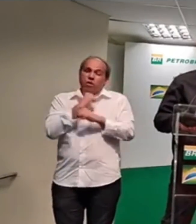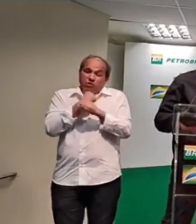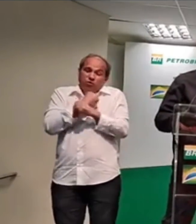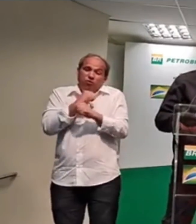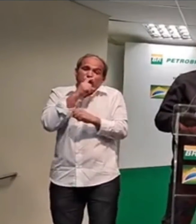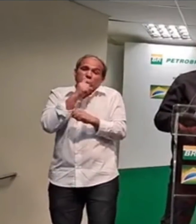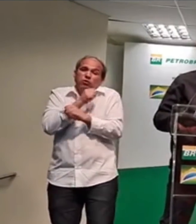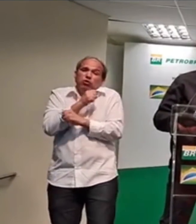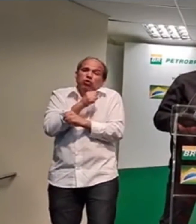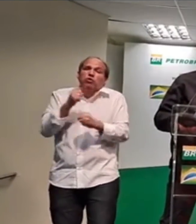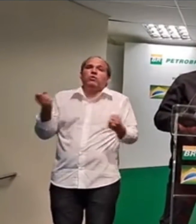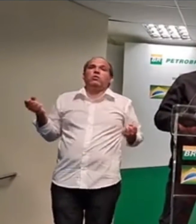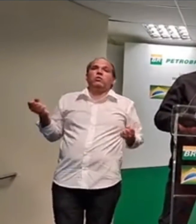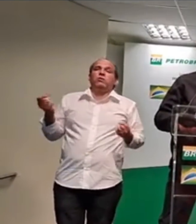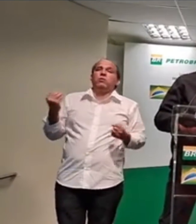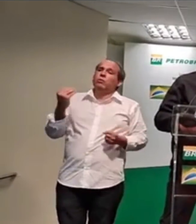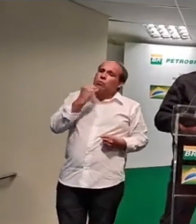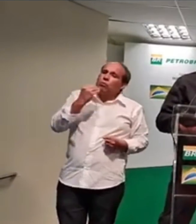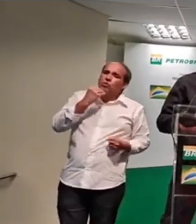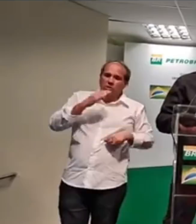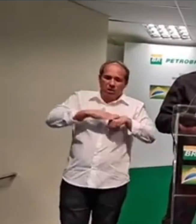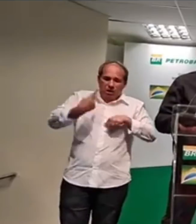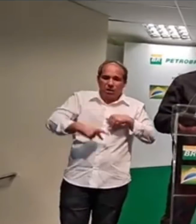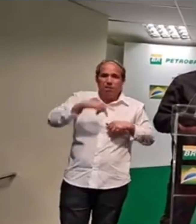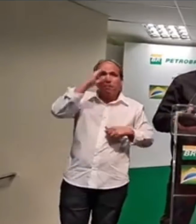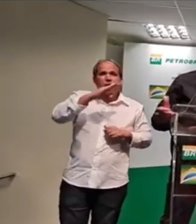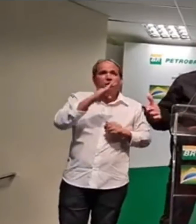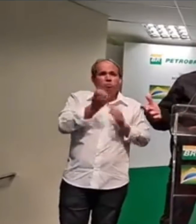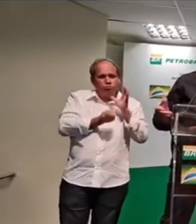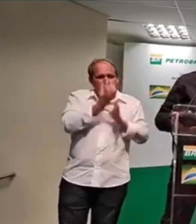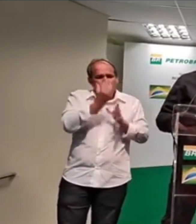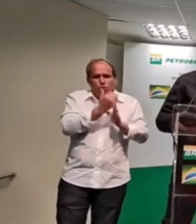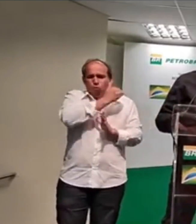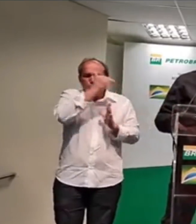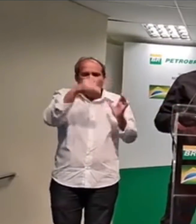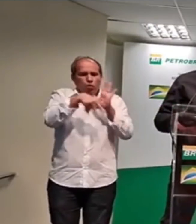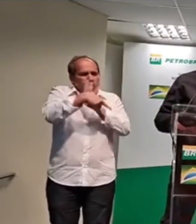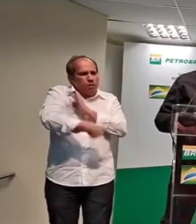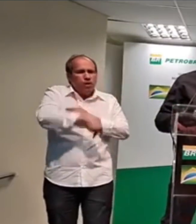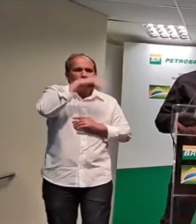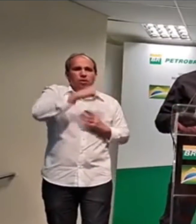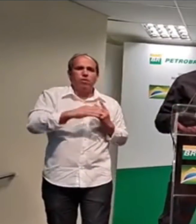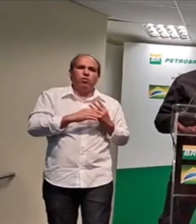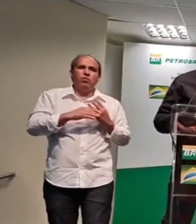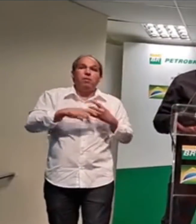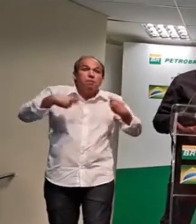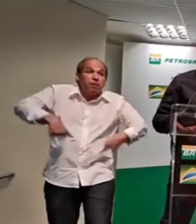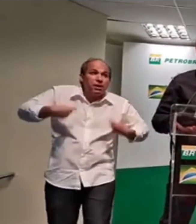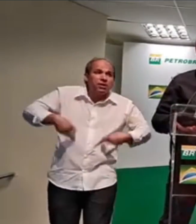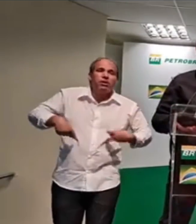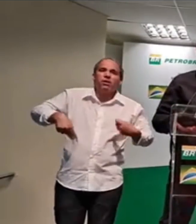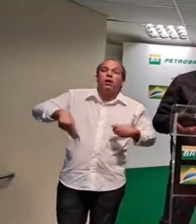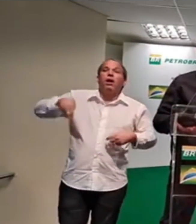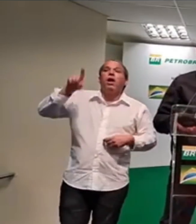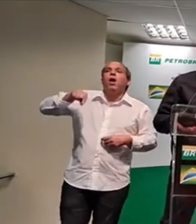temos que buscar autossuficiência em tudo aquilo que for necessário. E energia é o mais